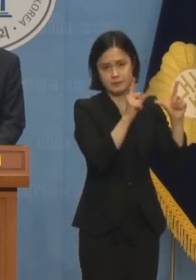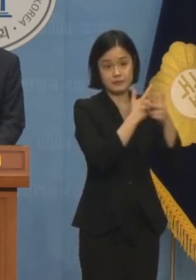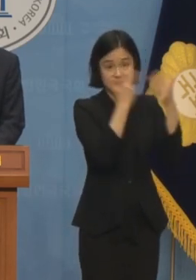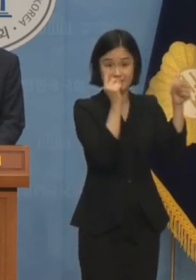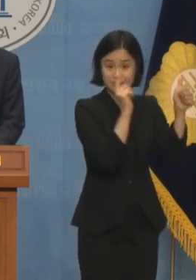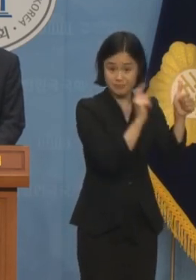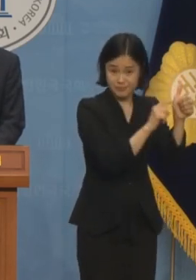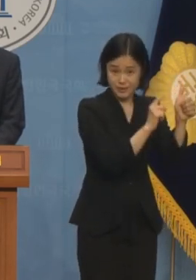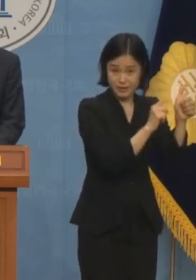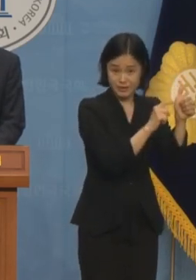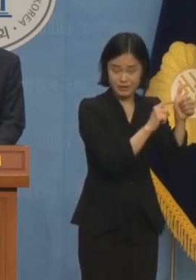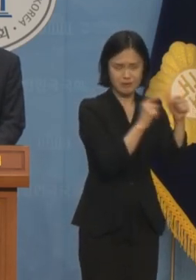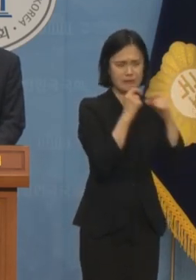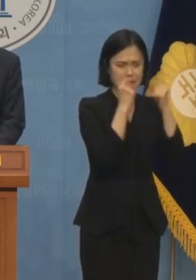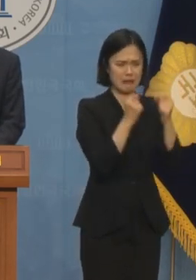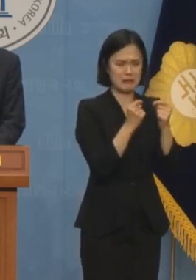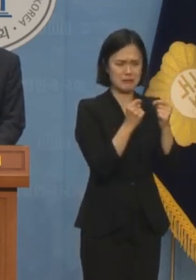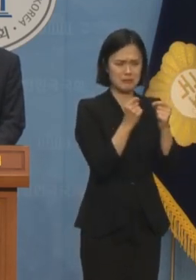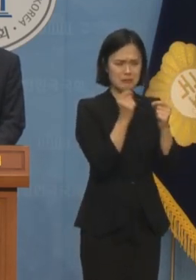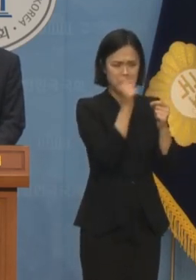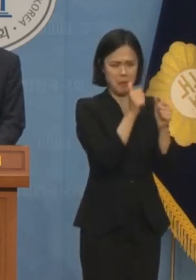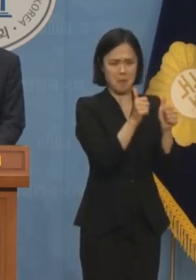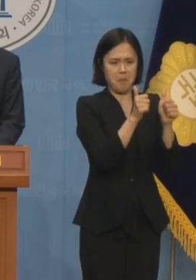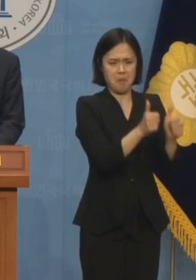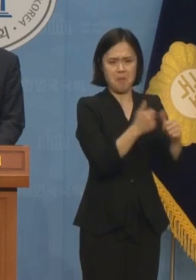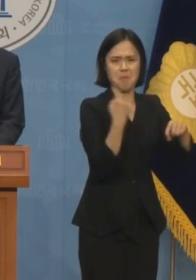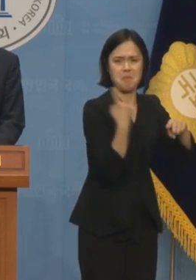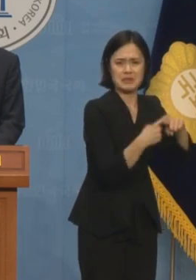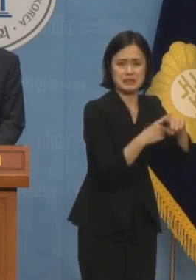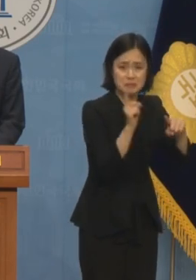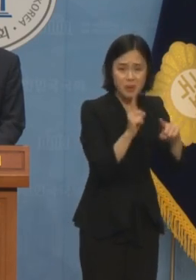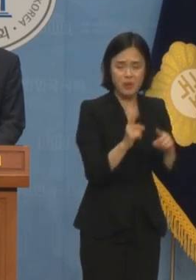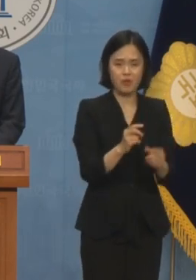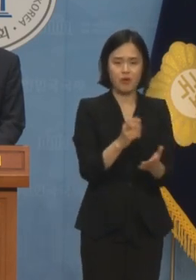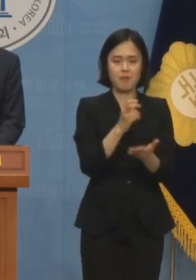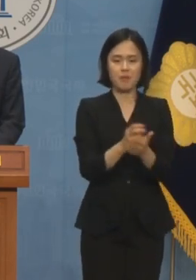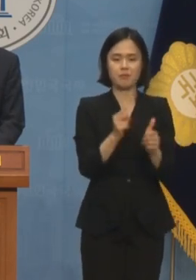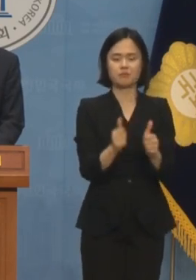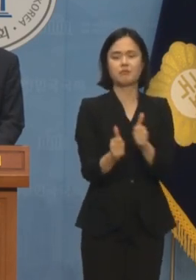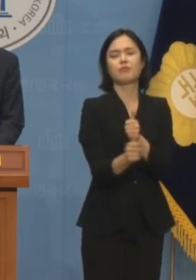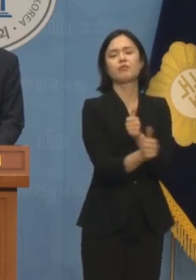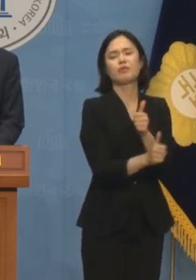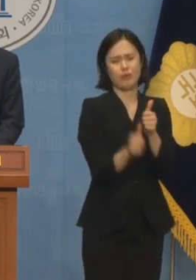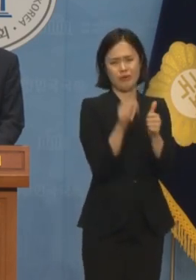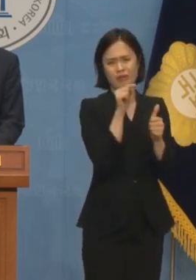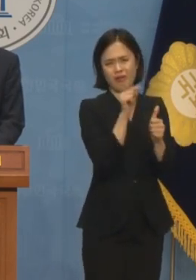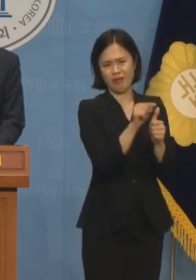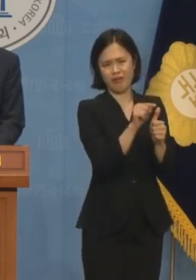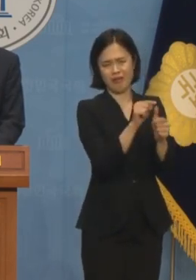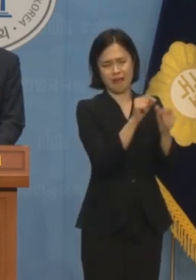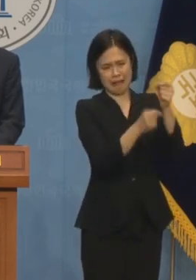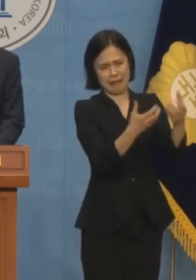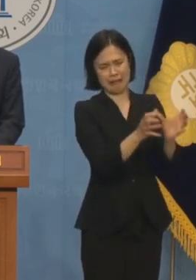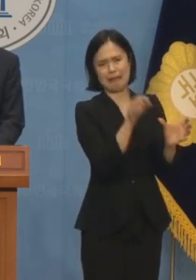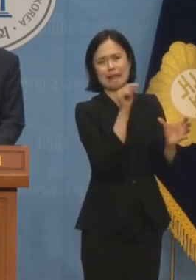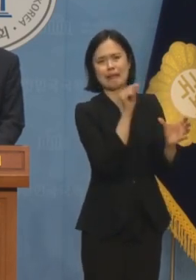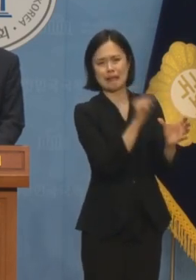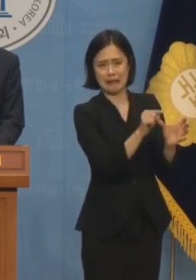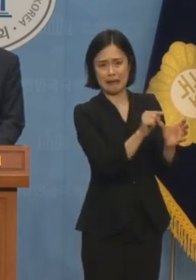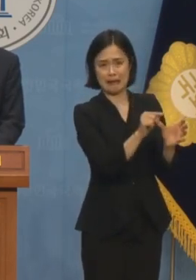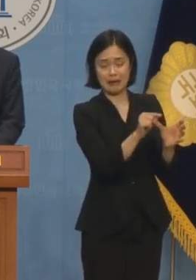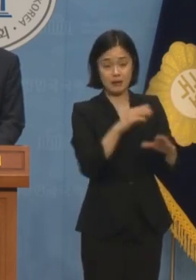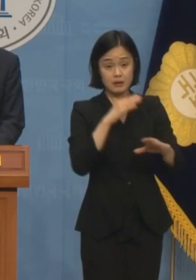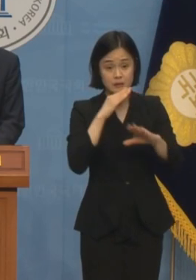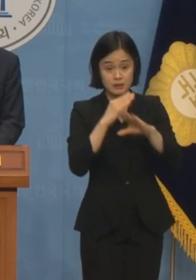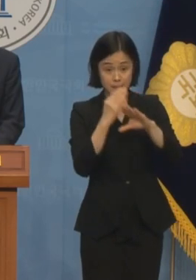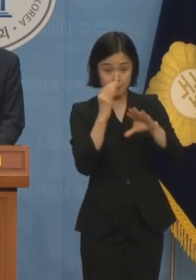대표의 로펌으로 전락한 국회 법제사법위원회는 이재명 대표가 피고인인 대북 불법 송금 사건을